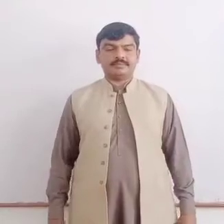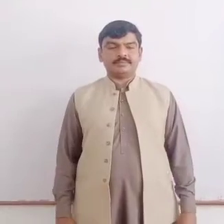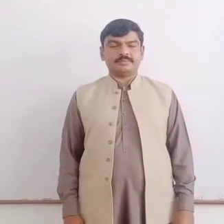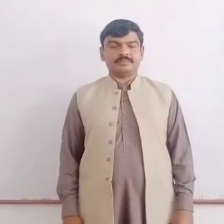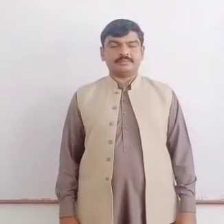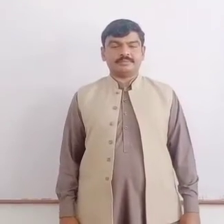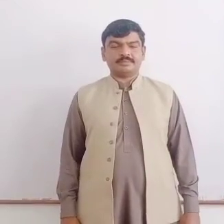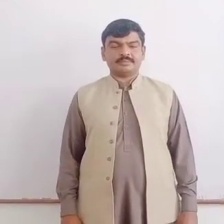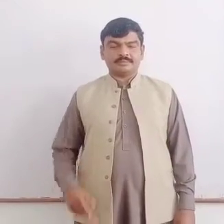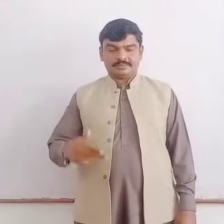खास,